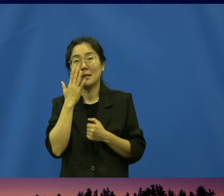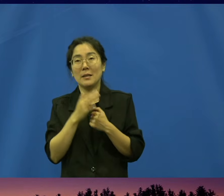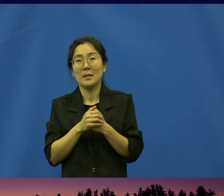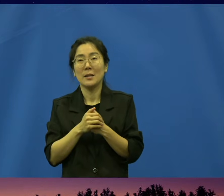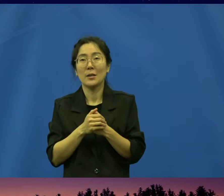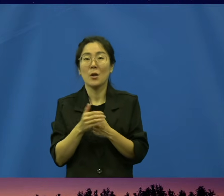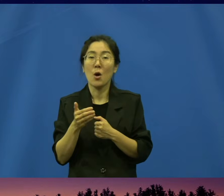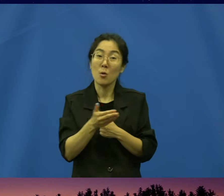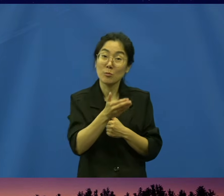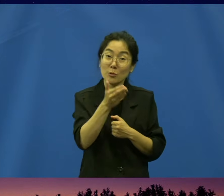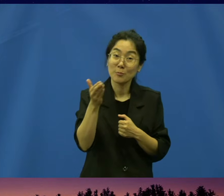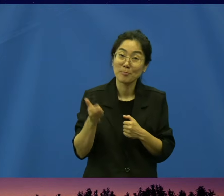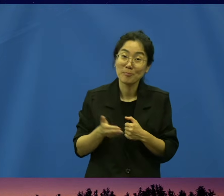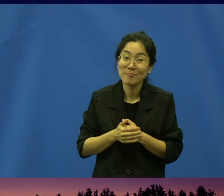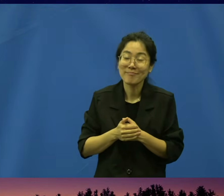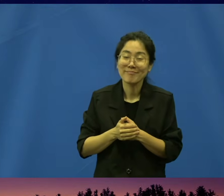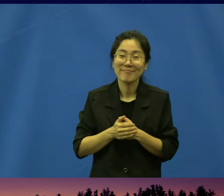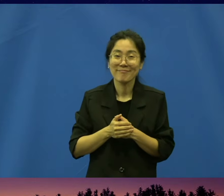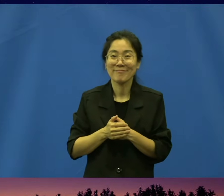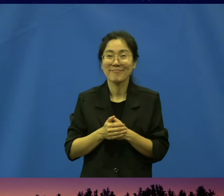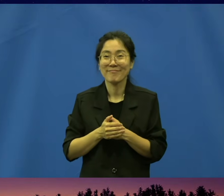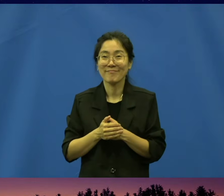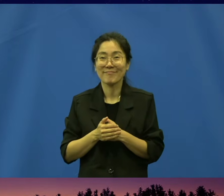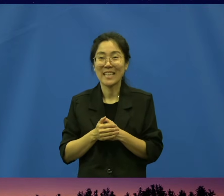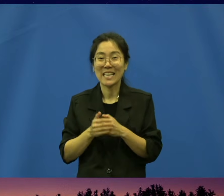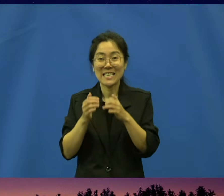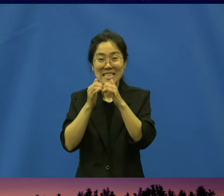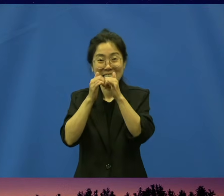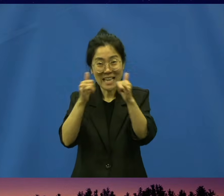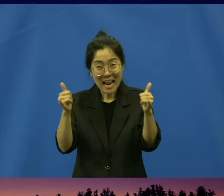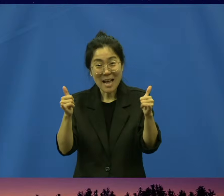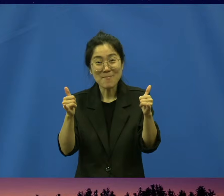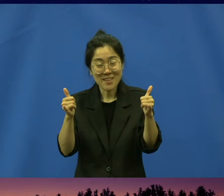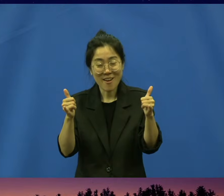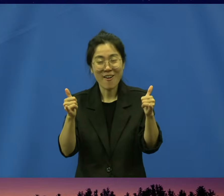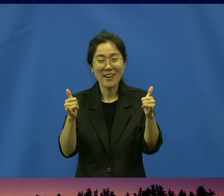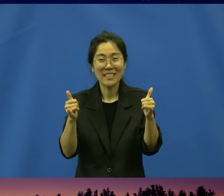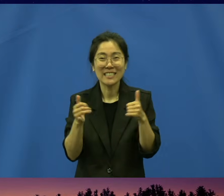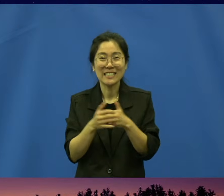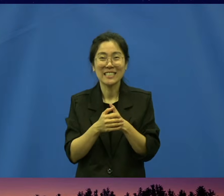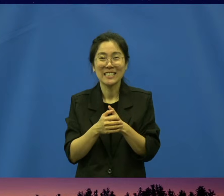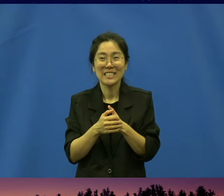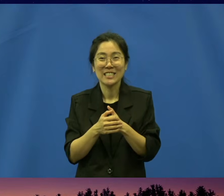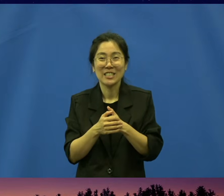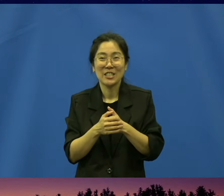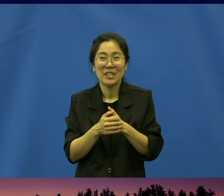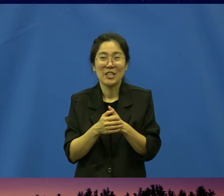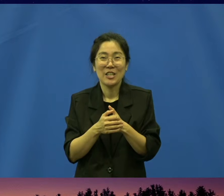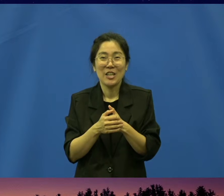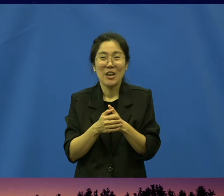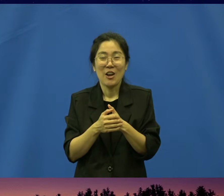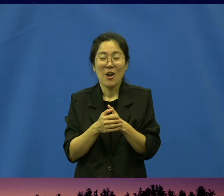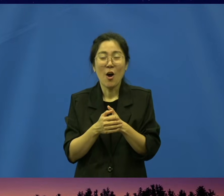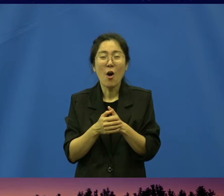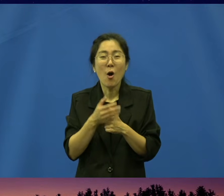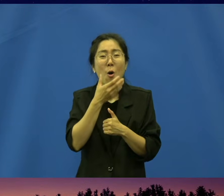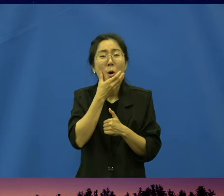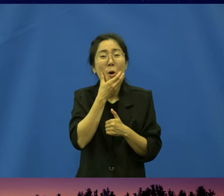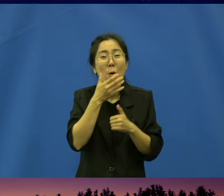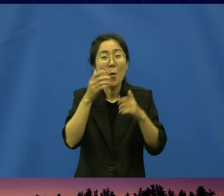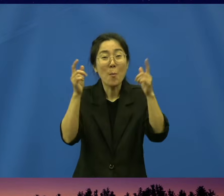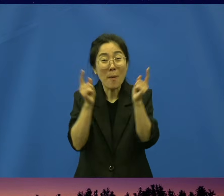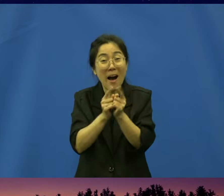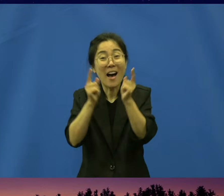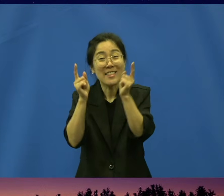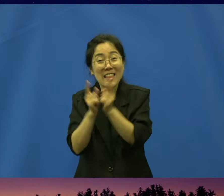교회나 교단이나 상관없이 다 서로 모이고 교리가 조금씩 달라도 큰 틀 안에서 복음적인 신학적인